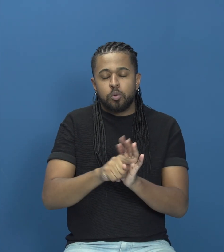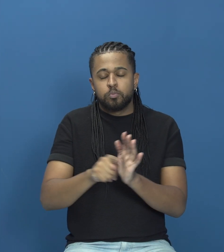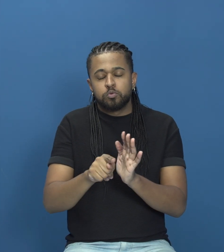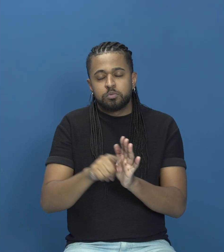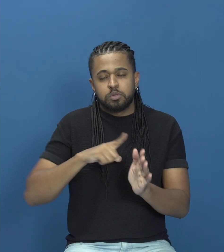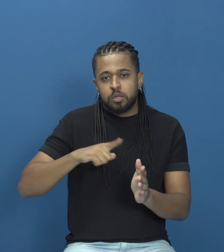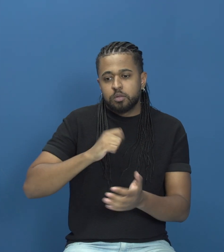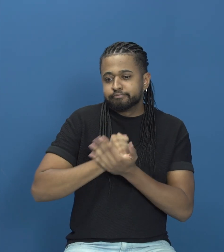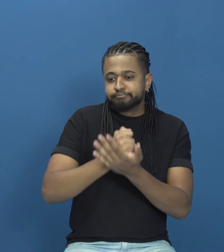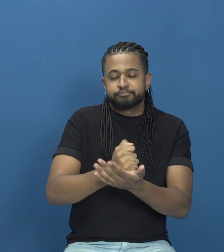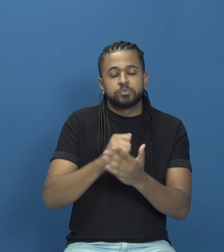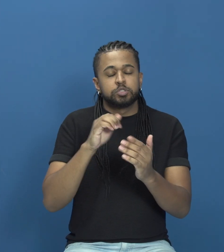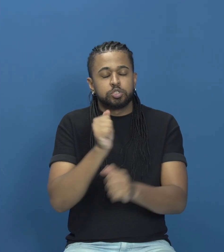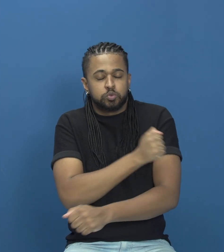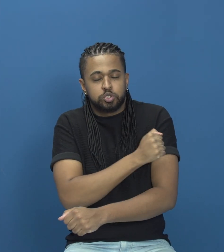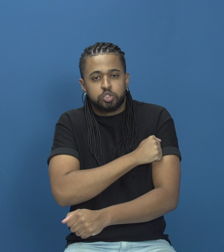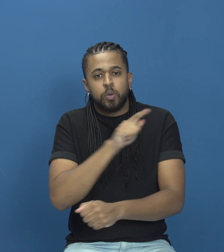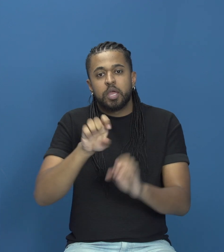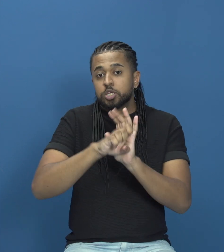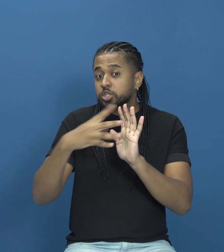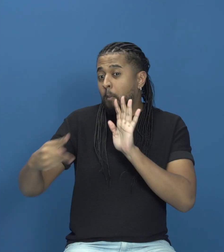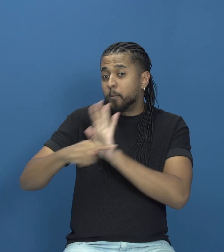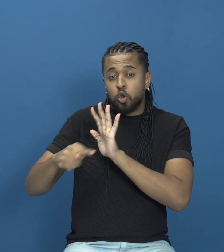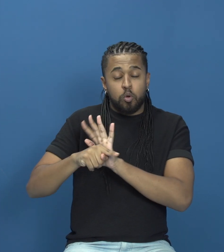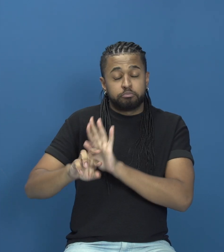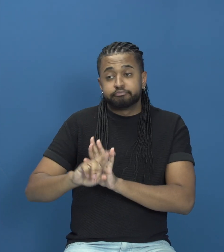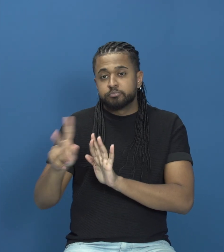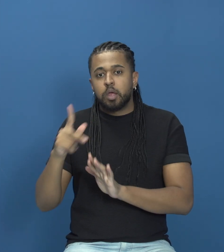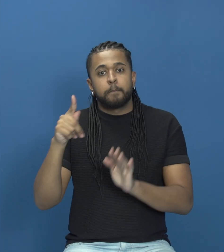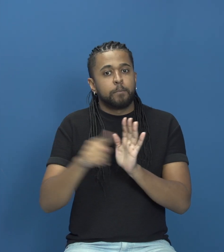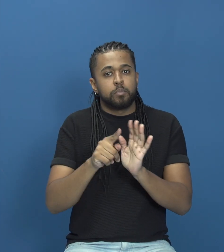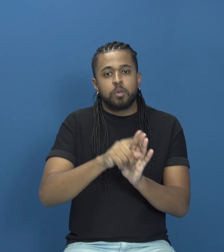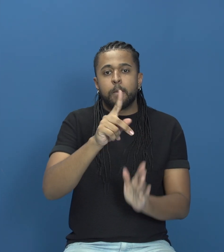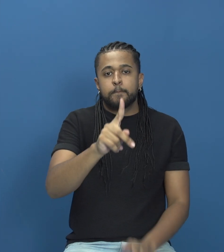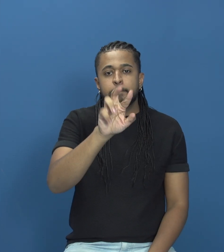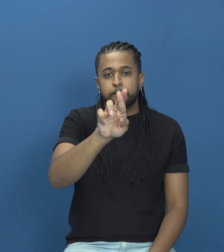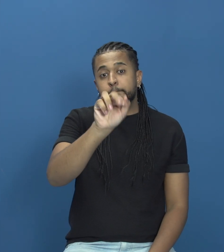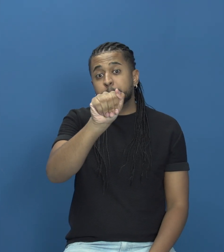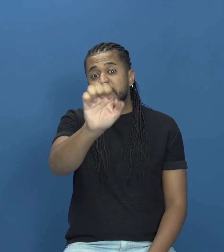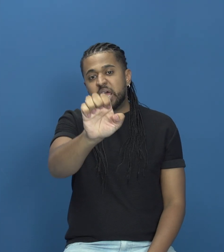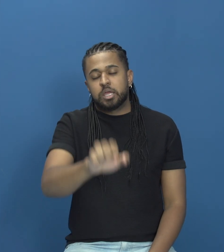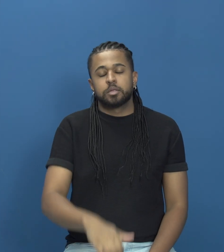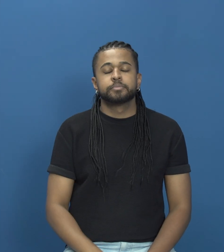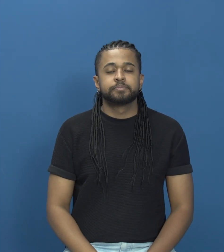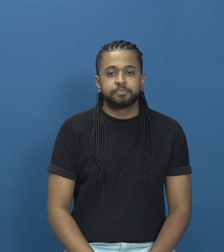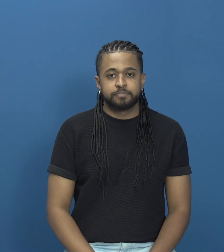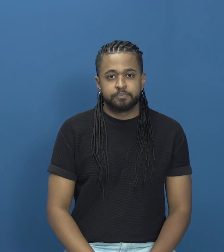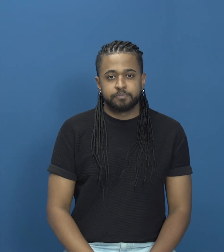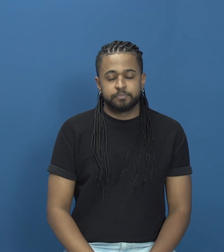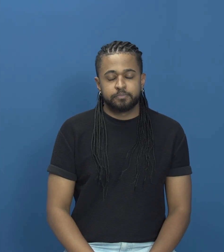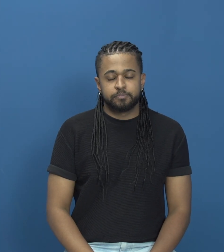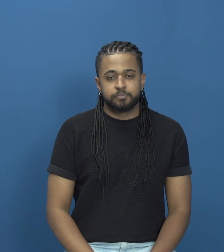Assistência Estudantil serão publicados em edital próprio pela Pró-Reitoria de Assuntos Estudantis,